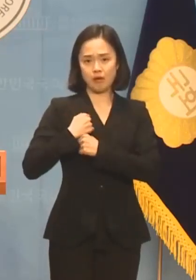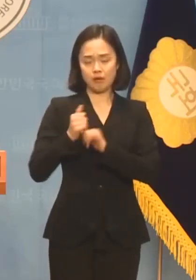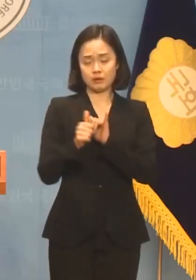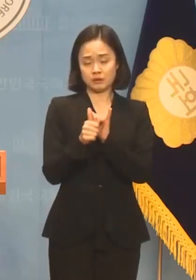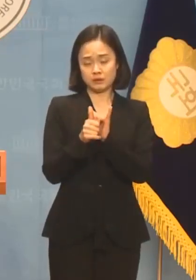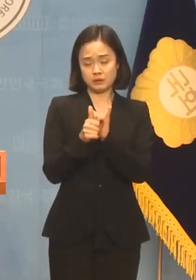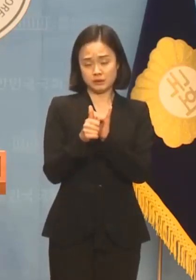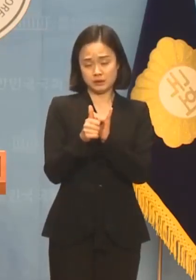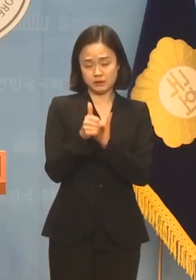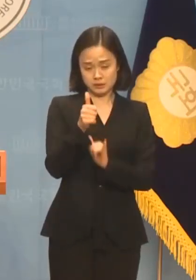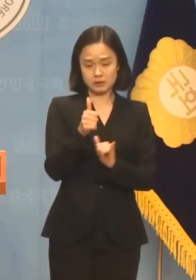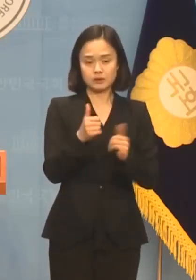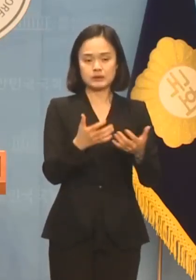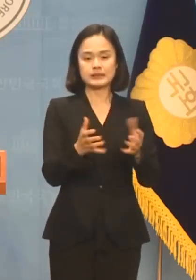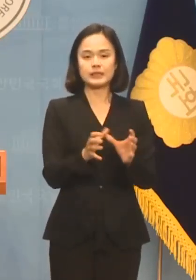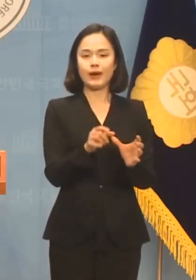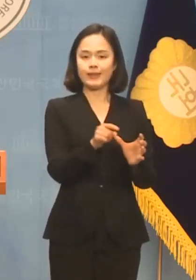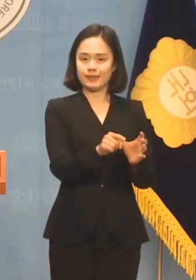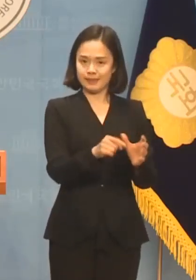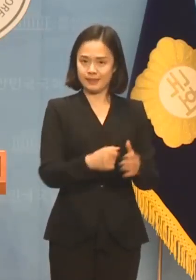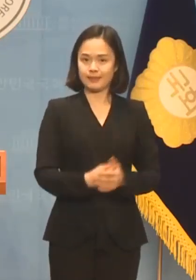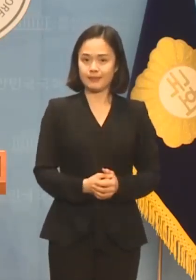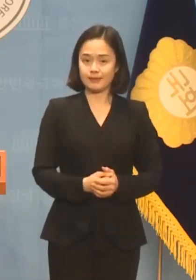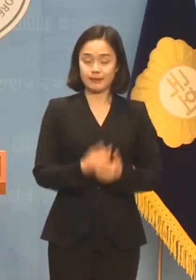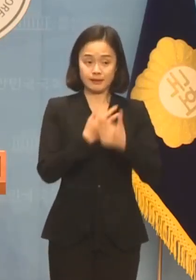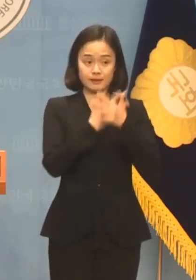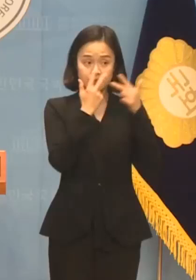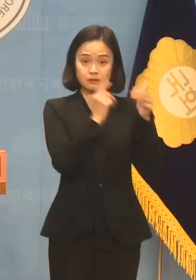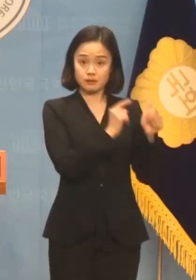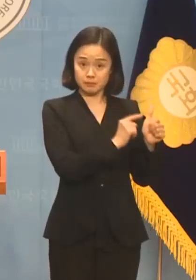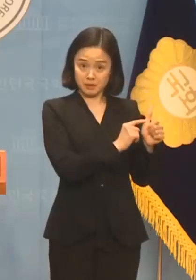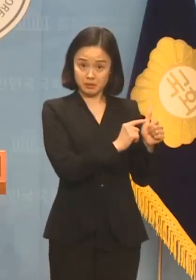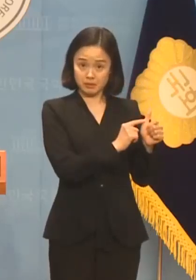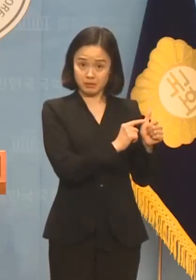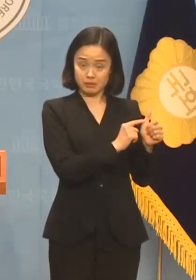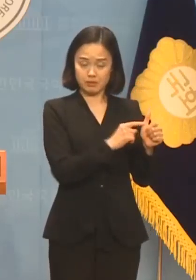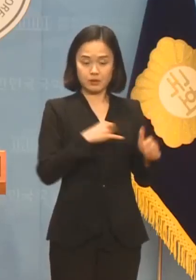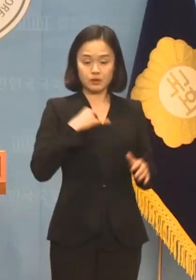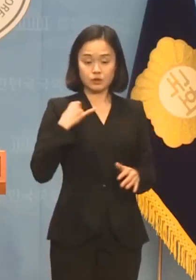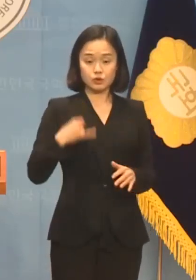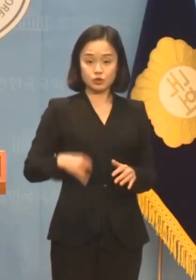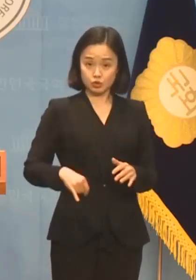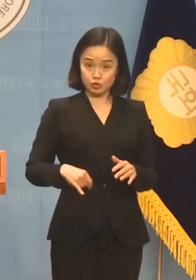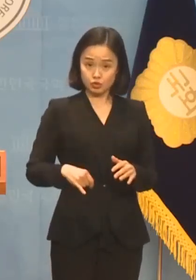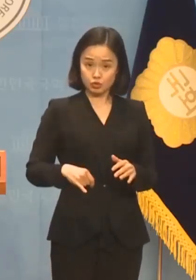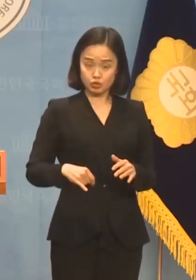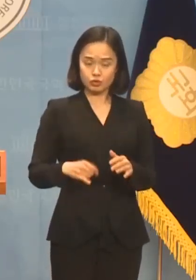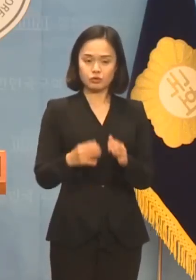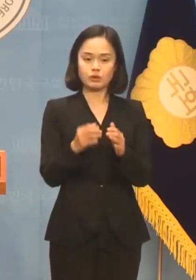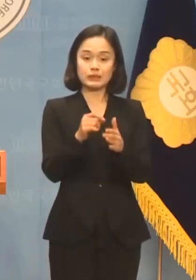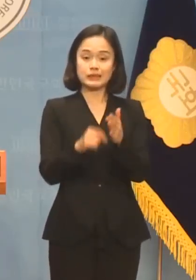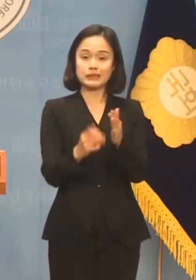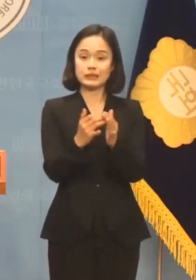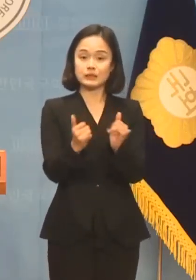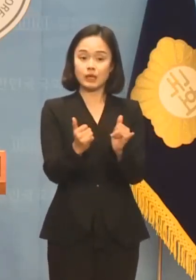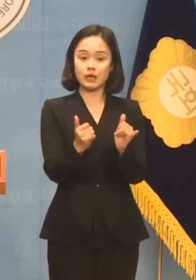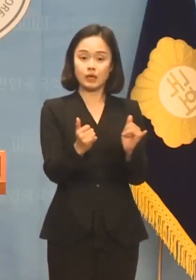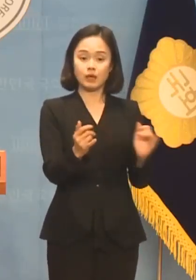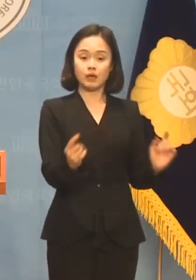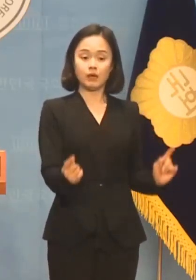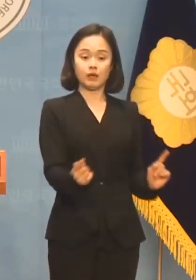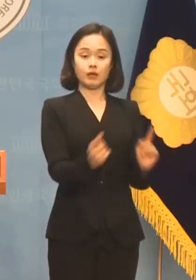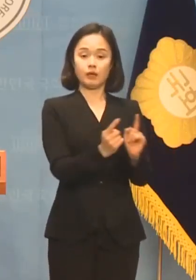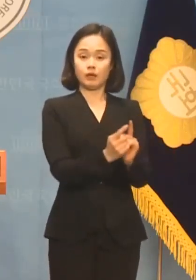수밖에 없습니다. 이재명 대표가 중국계 기자 중심의 외신, 비밀 회동이 누설된 데